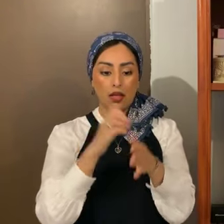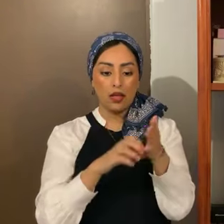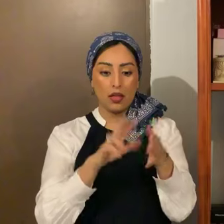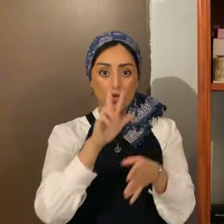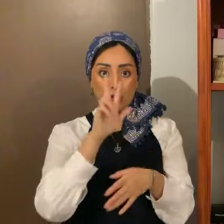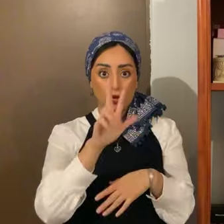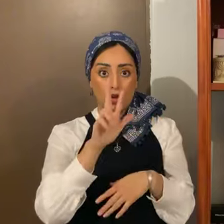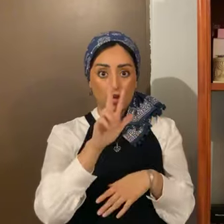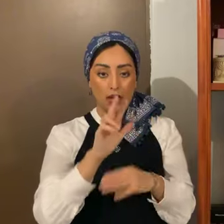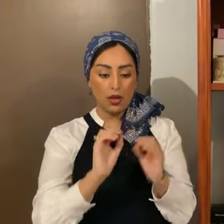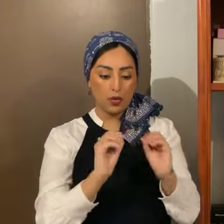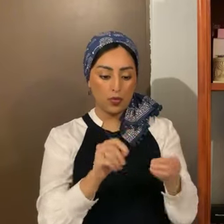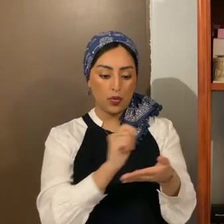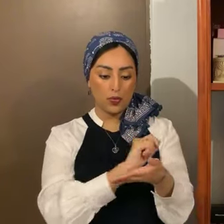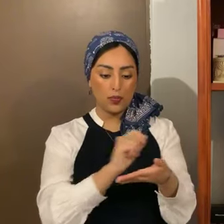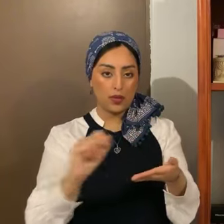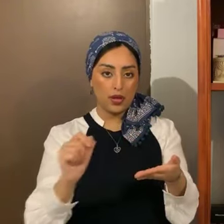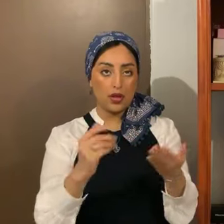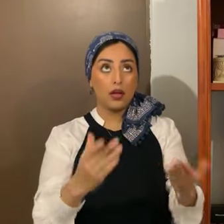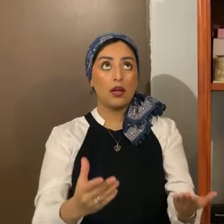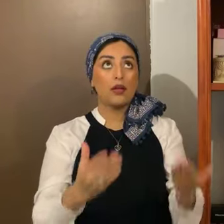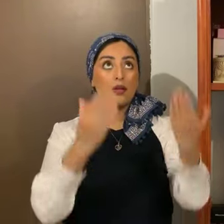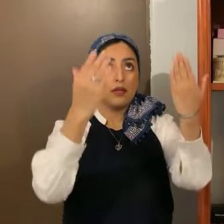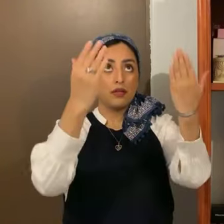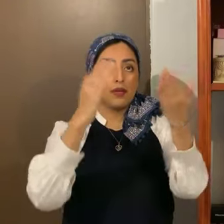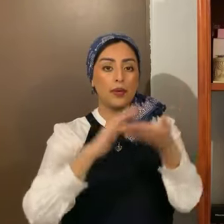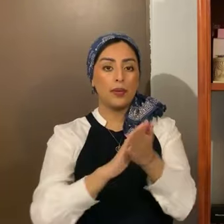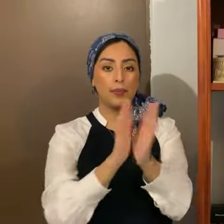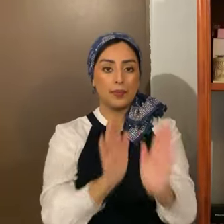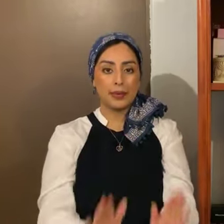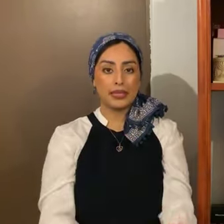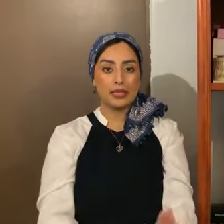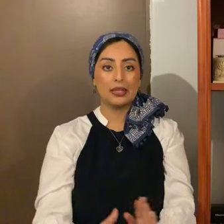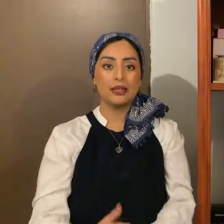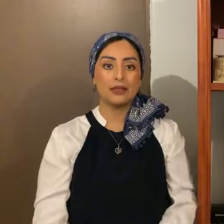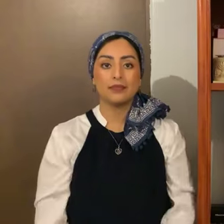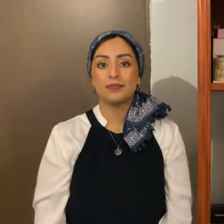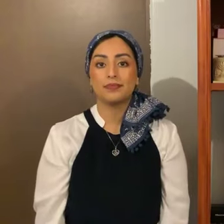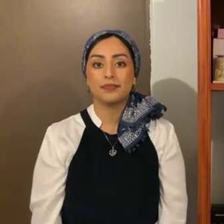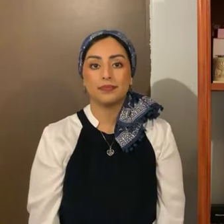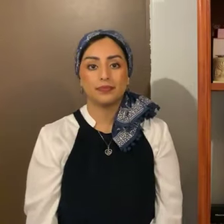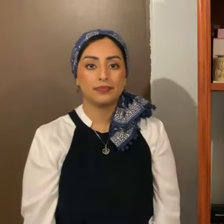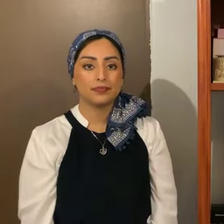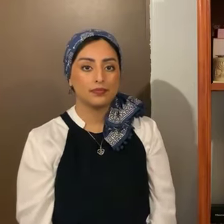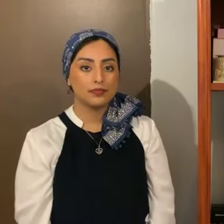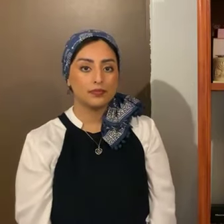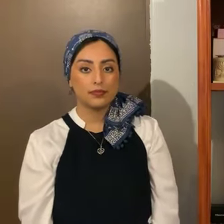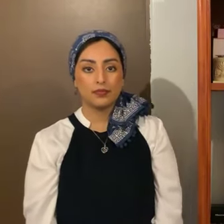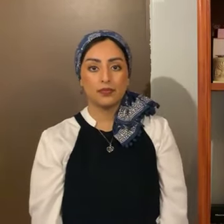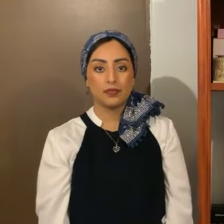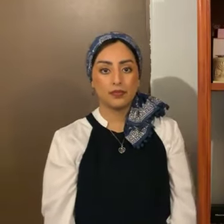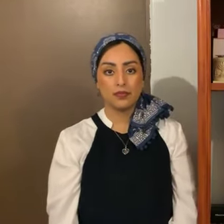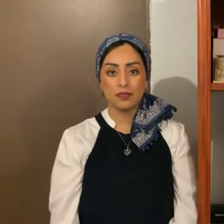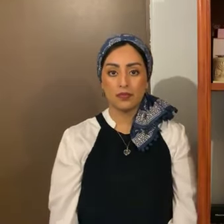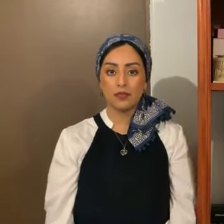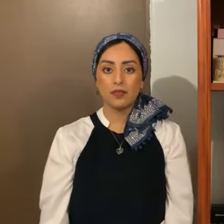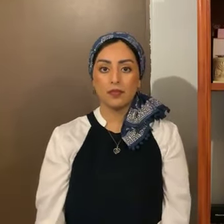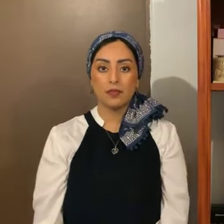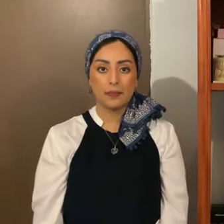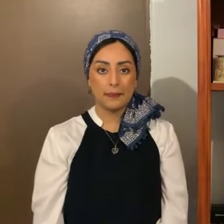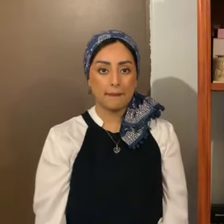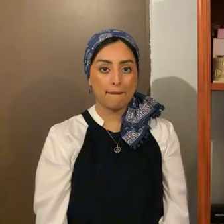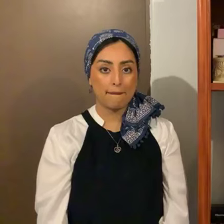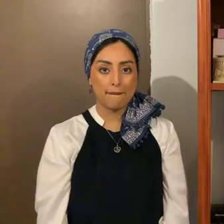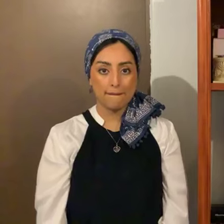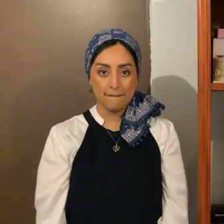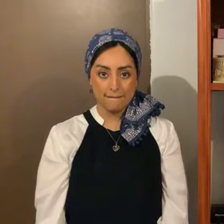de paz. Porque lo dice ahí mismo la palabra. Lo dice ahí mismo la palabra. ¿Sí?